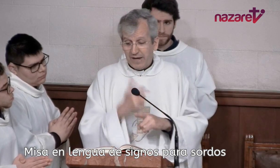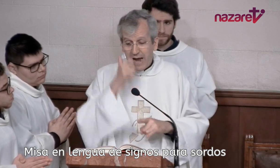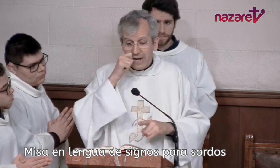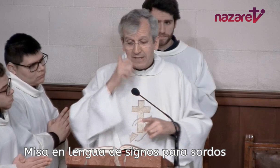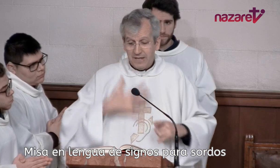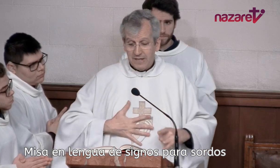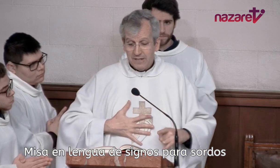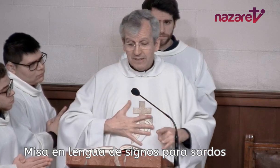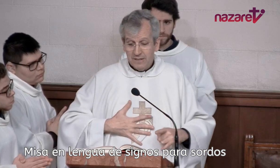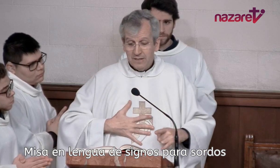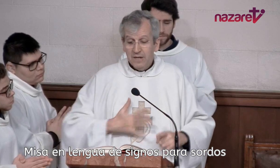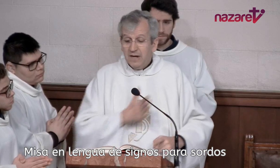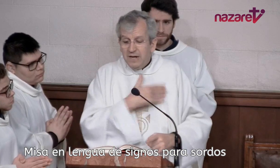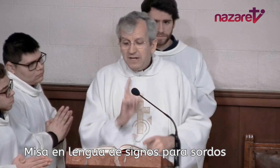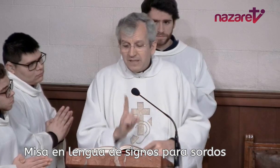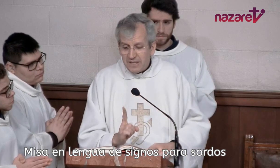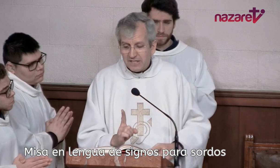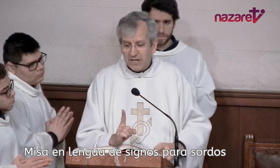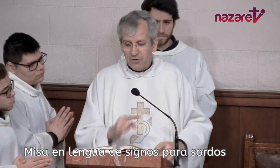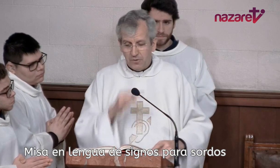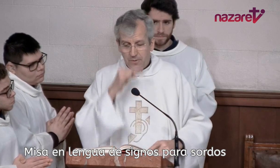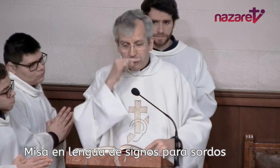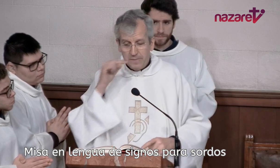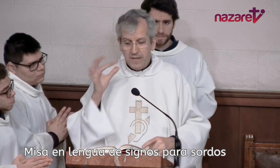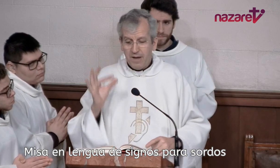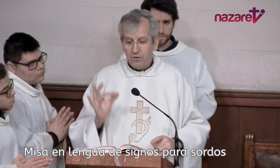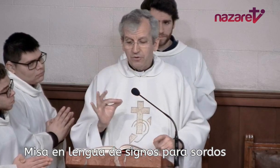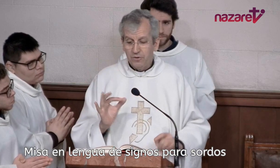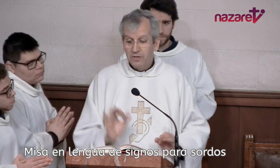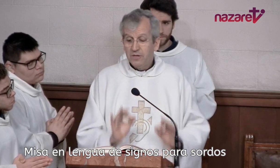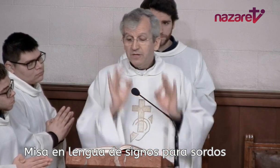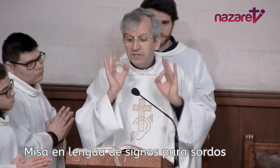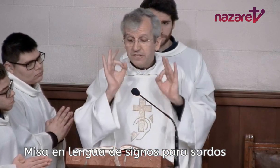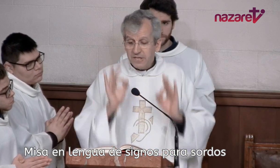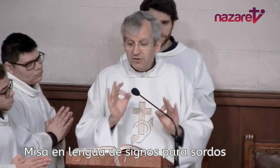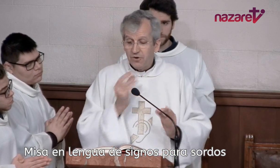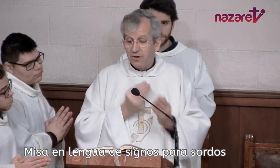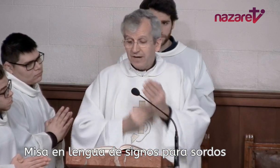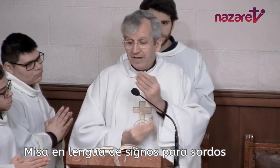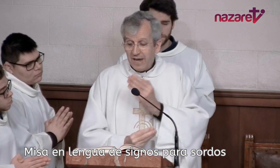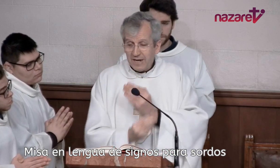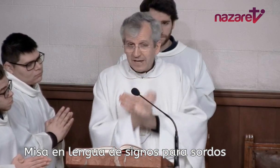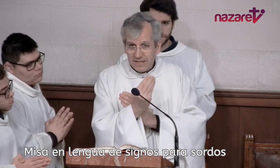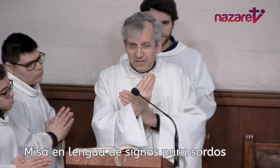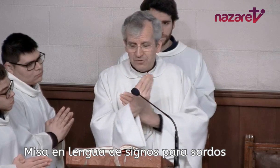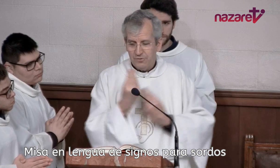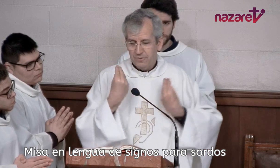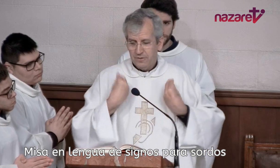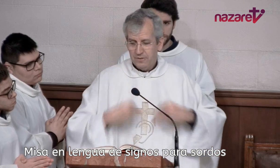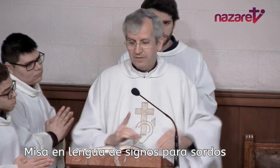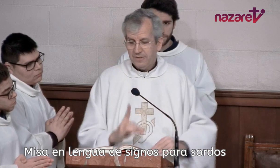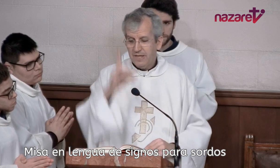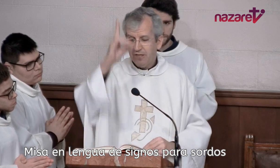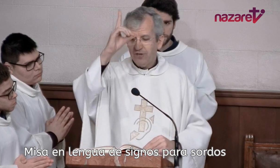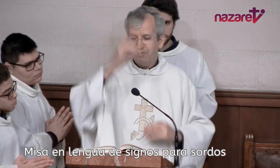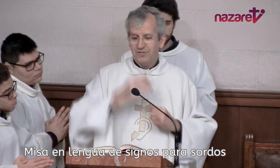de carne, ni de deseo de varón, sino que han nacido de Dios.